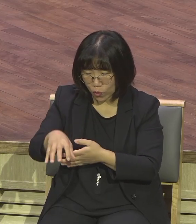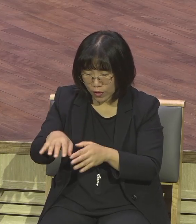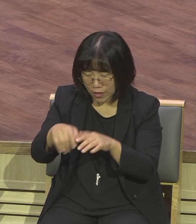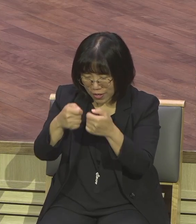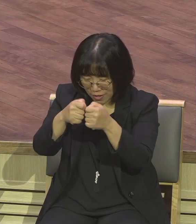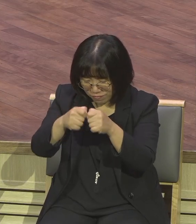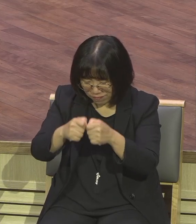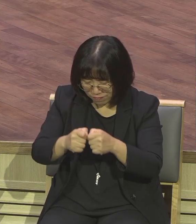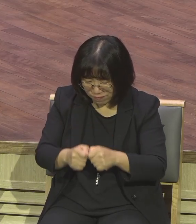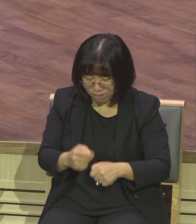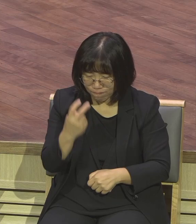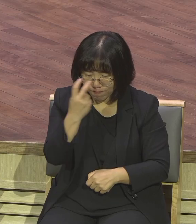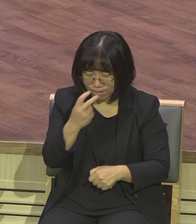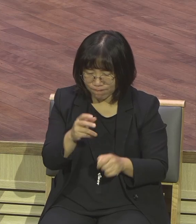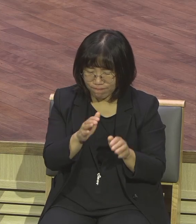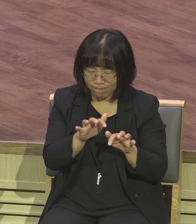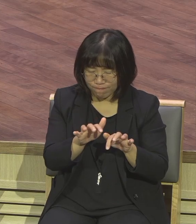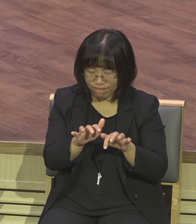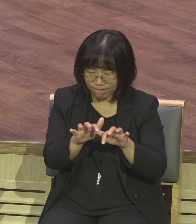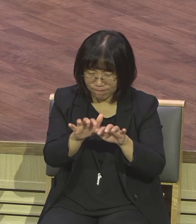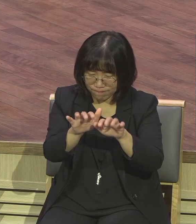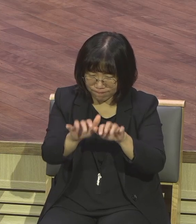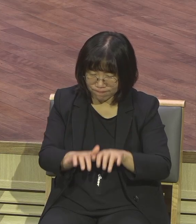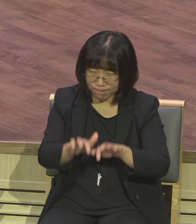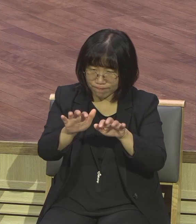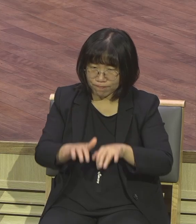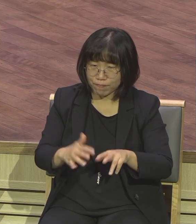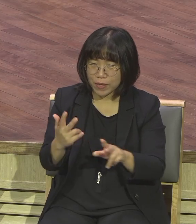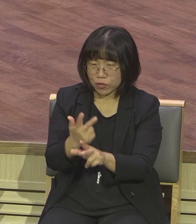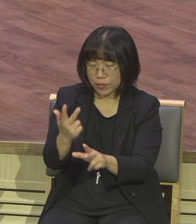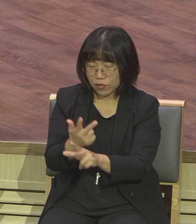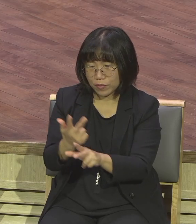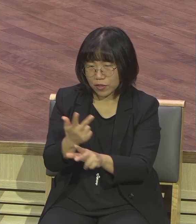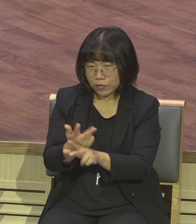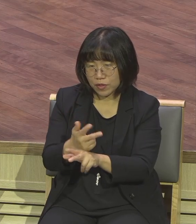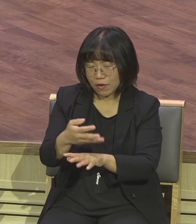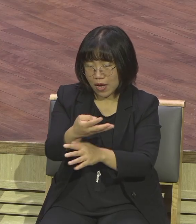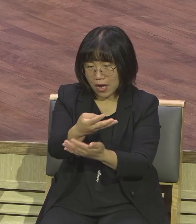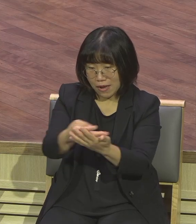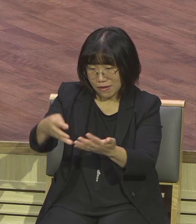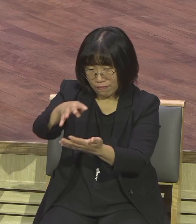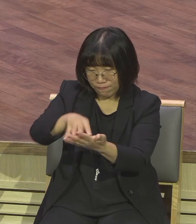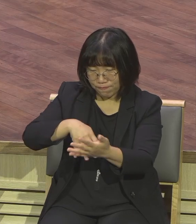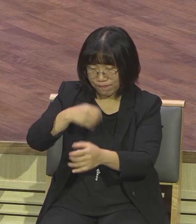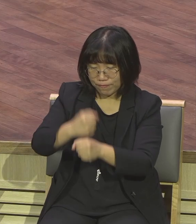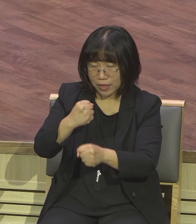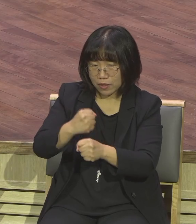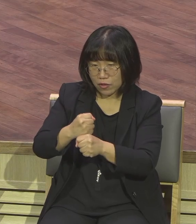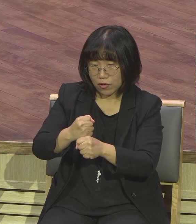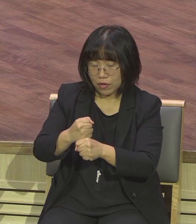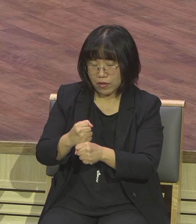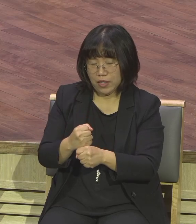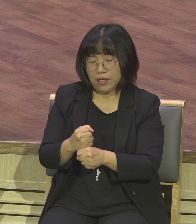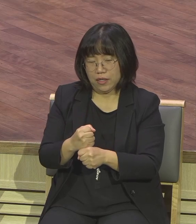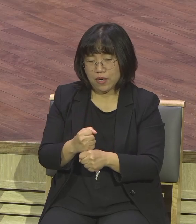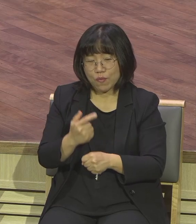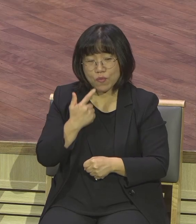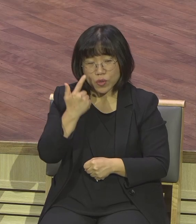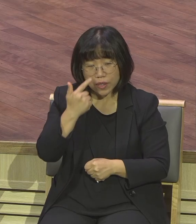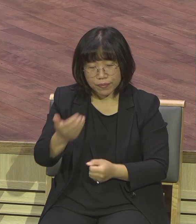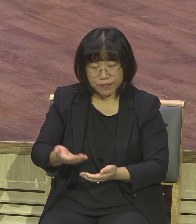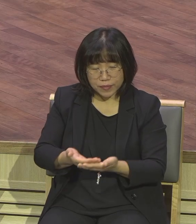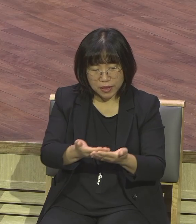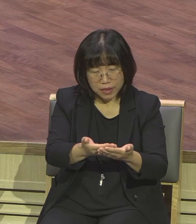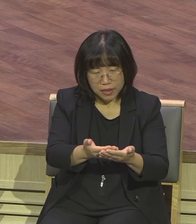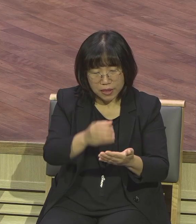일어나 세밀하게 데이터를 매주 내고 있습니다. 그걸 낸데 처음 보여주더라고. 목사님 가질 필요는 없고 한번 보시라고. 우리 이렇게